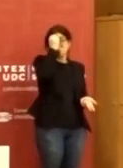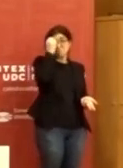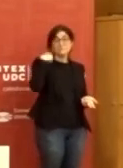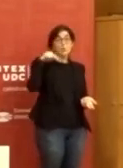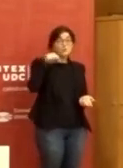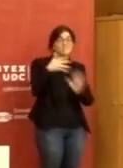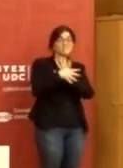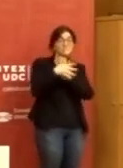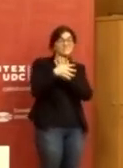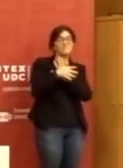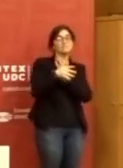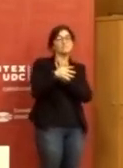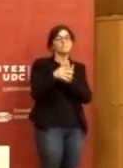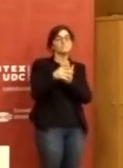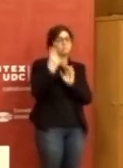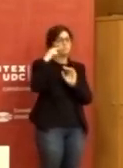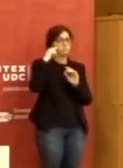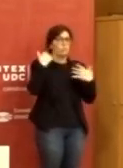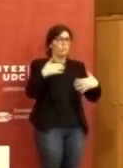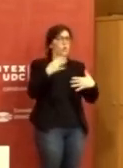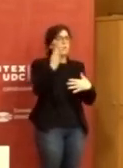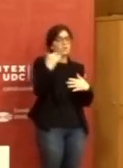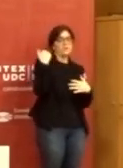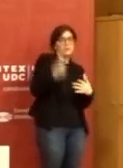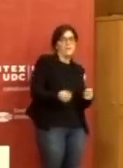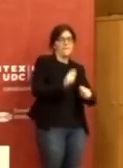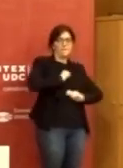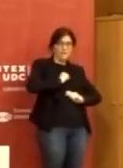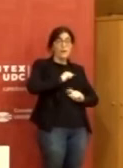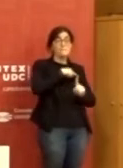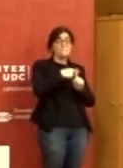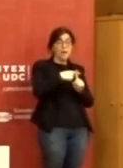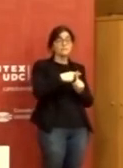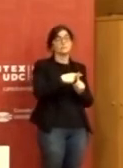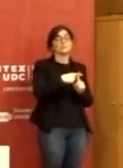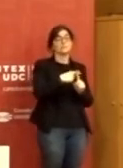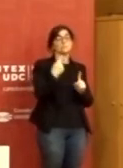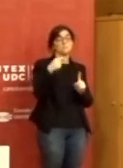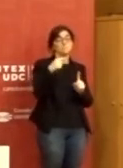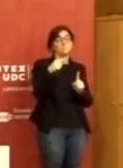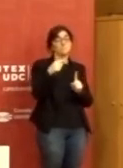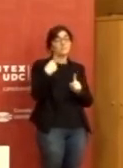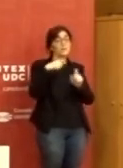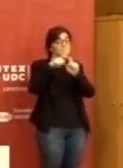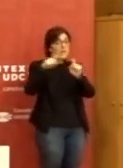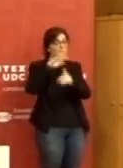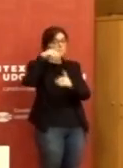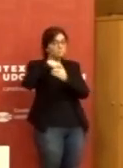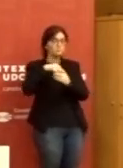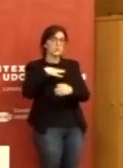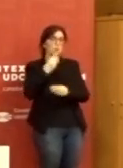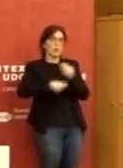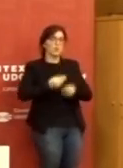experiencia muy enriquecedora y que es posible también realizar dentro de las organizaciones. O sea, no genera, a